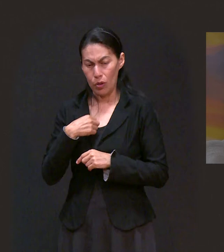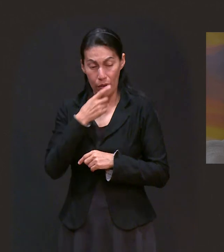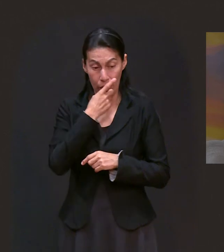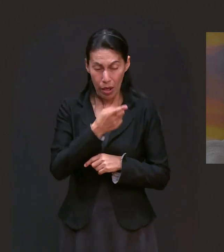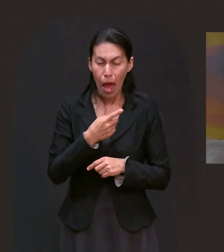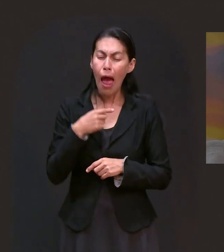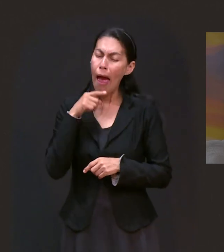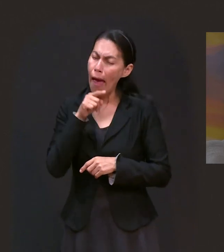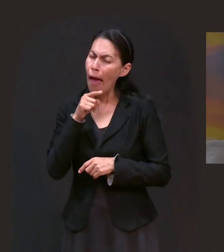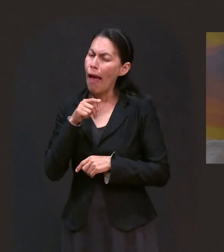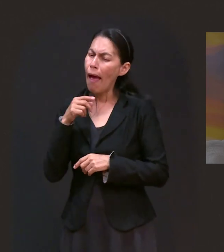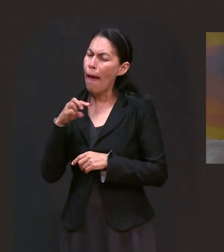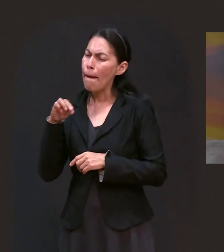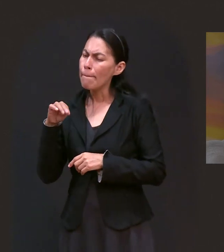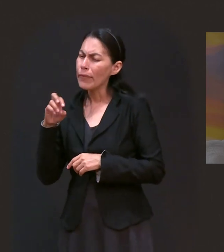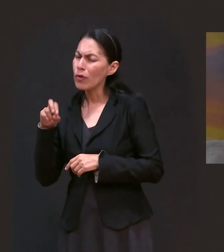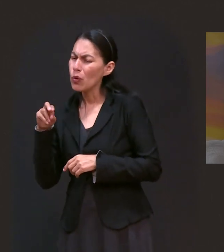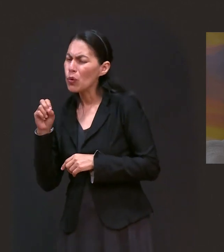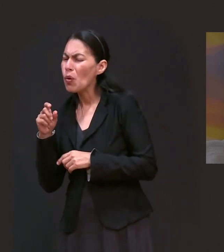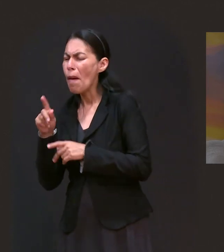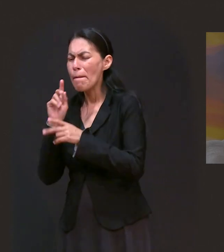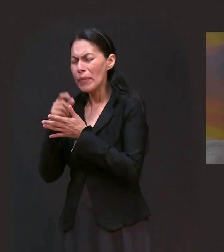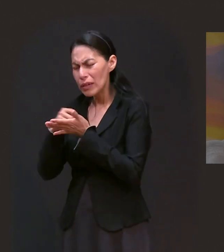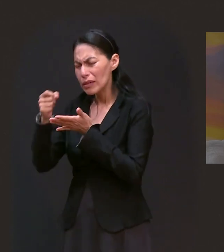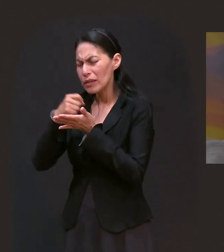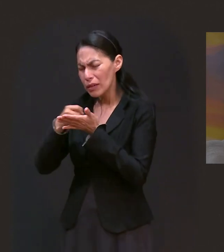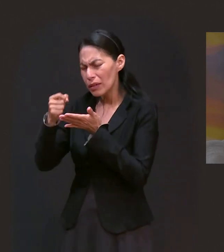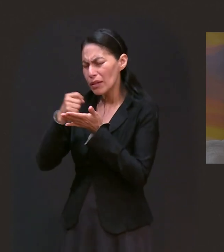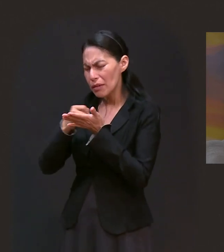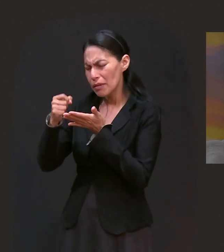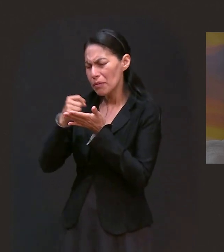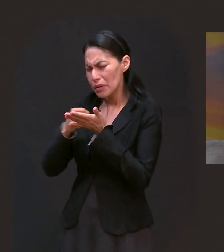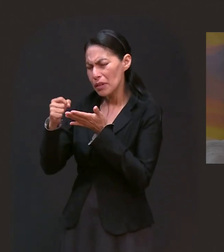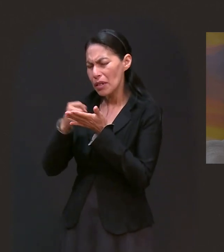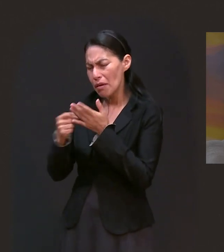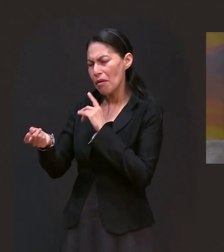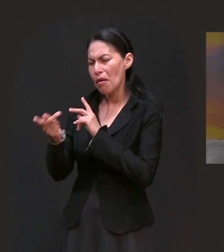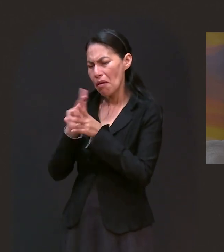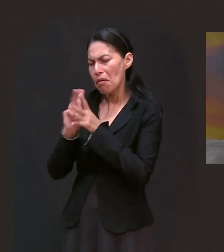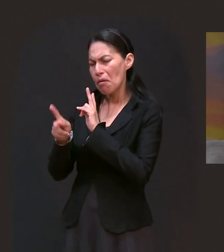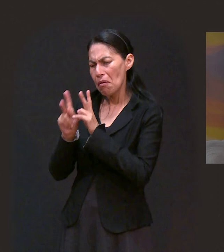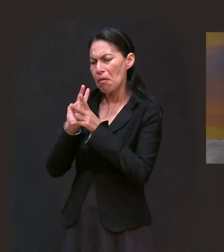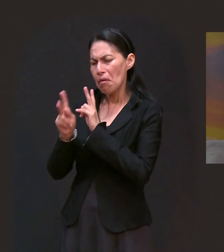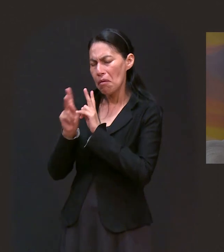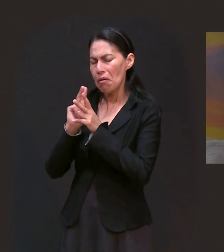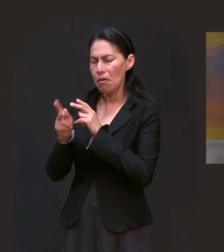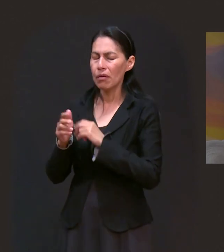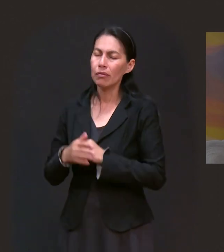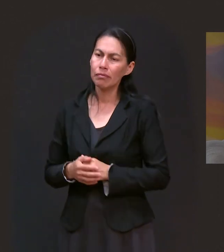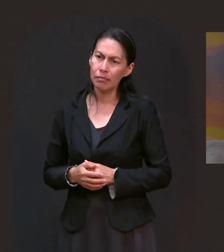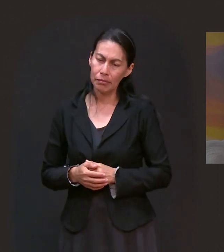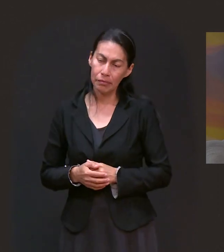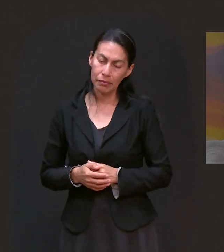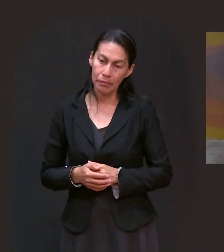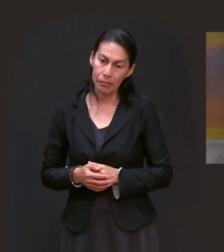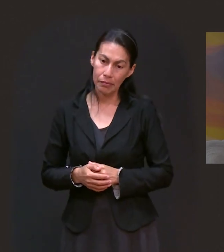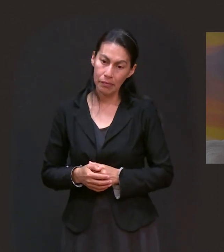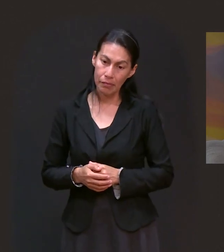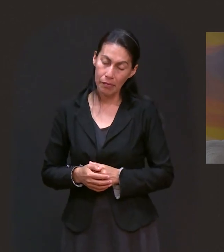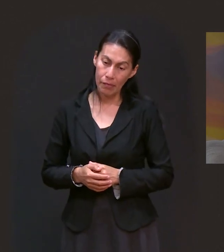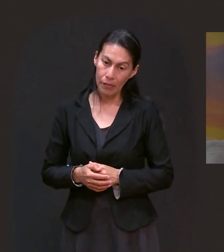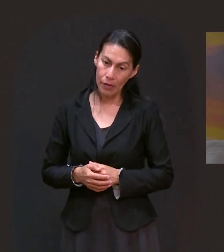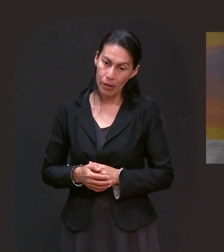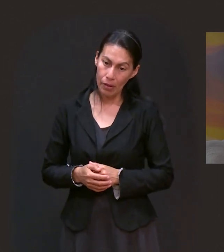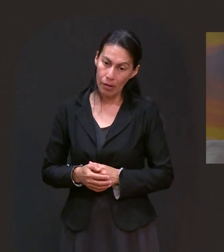que realmente no habíamos hablado una relación así nada siendo más un amigo y nos comentamos